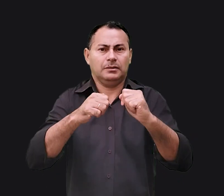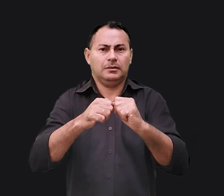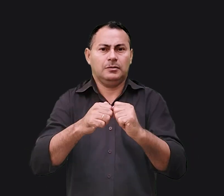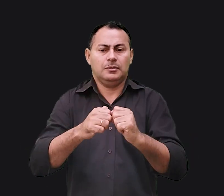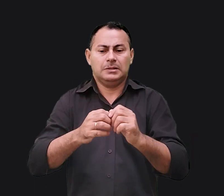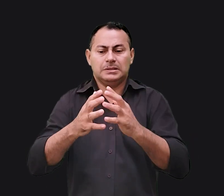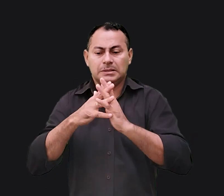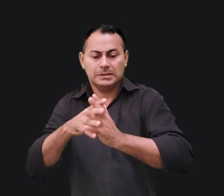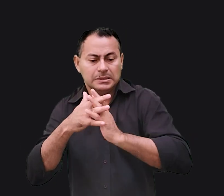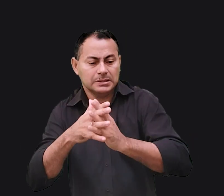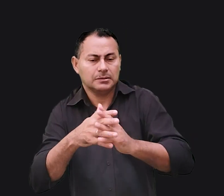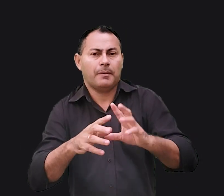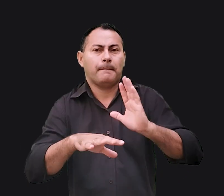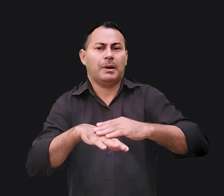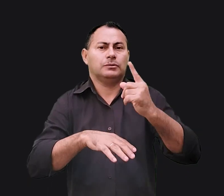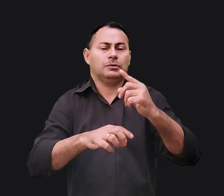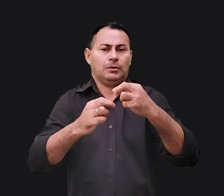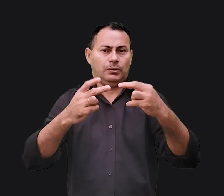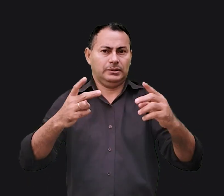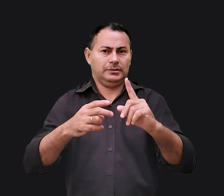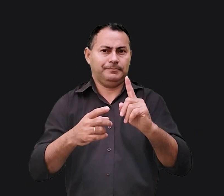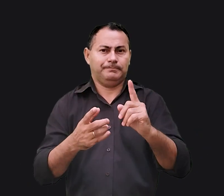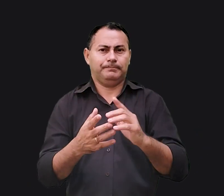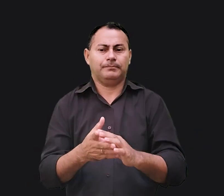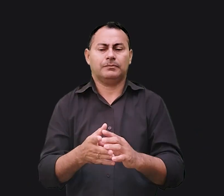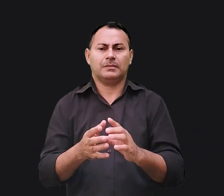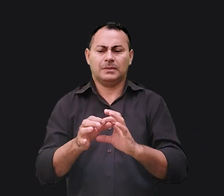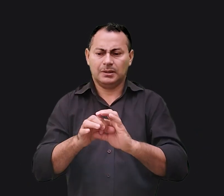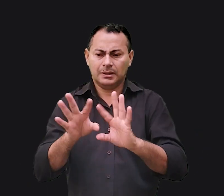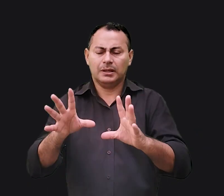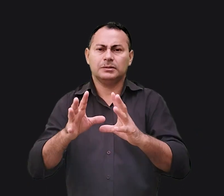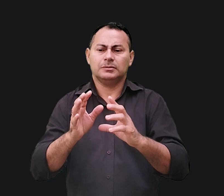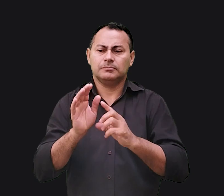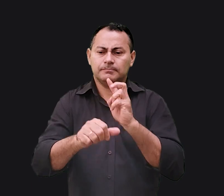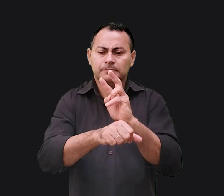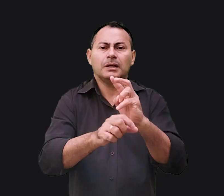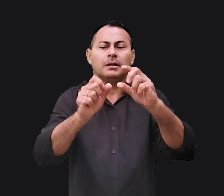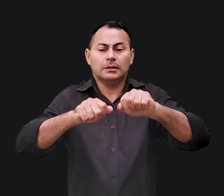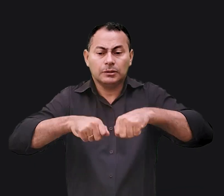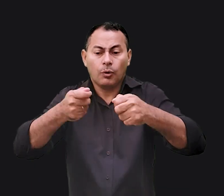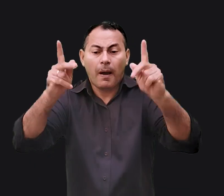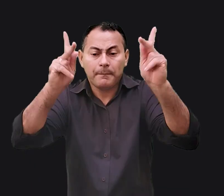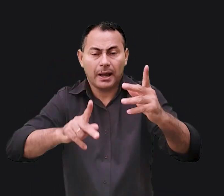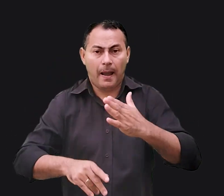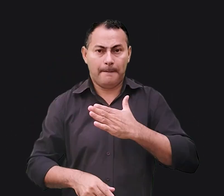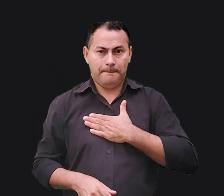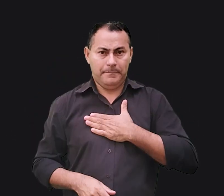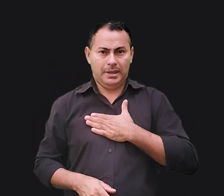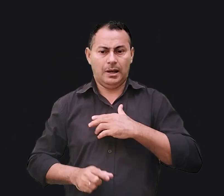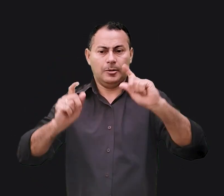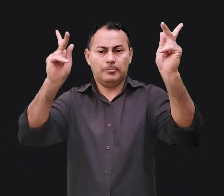ficar perturbados por mais um motivo. Deixo-lhes a paz, a minha paz lhes